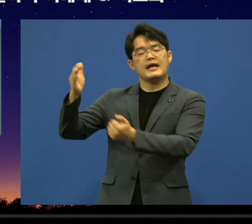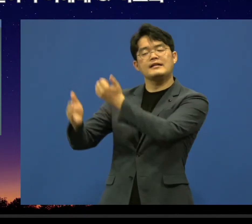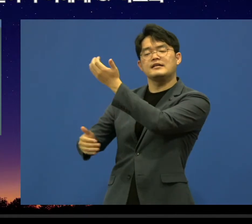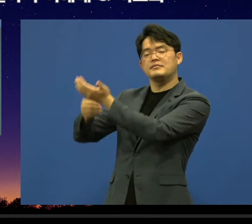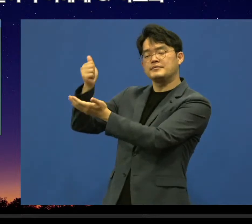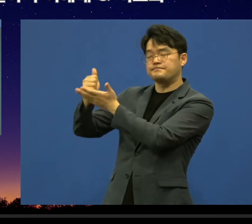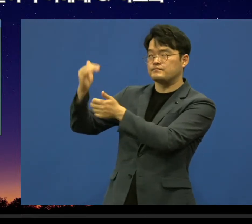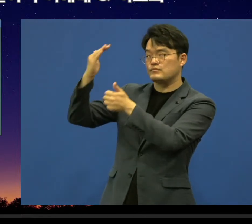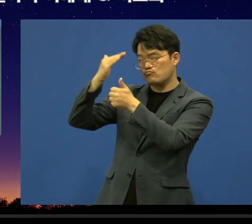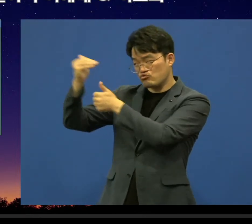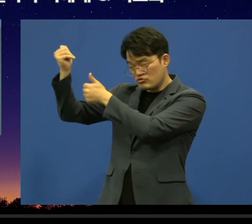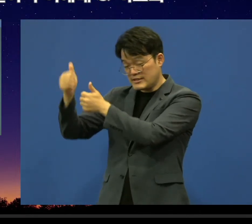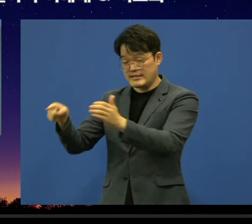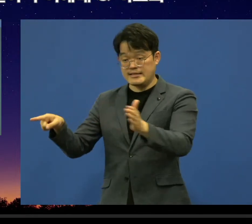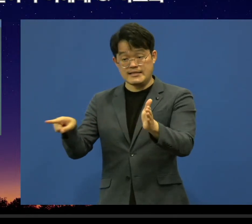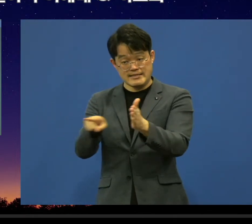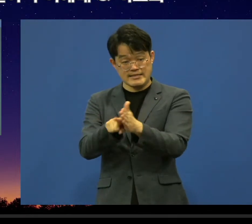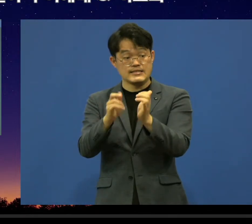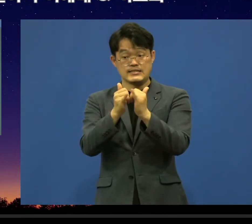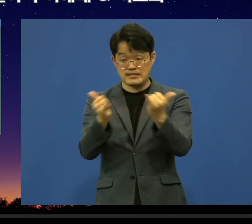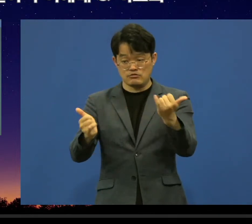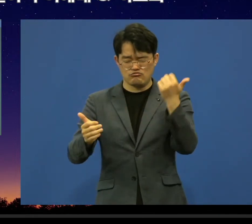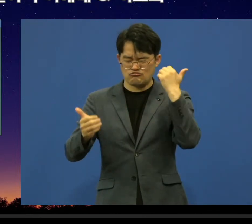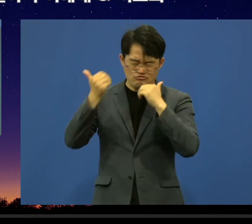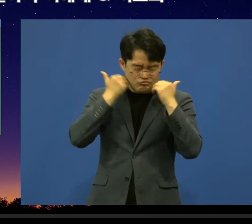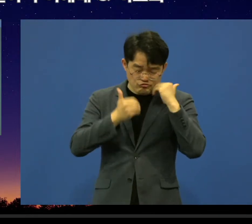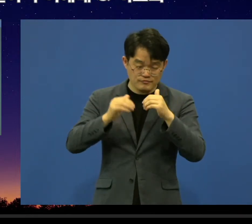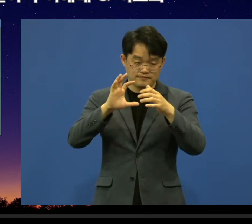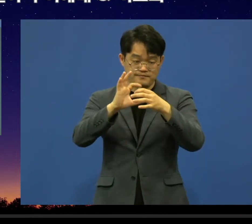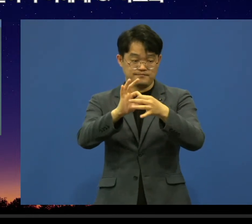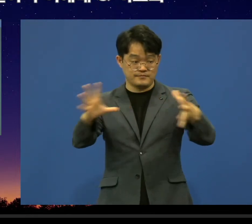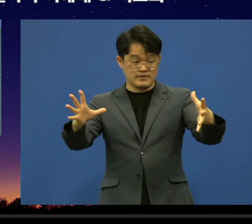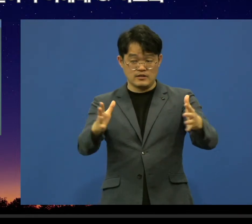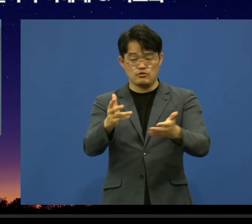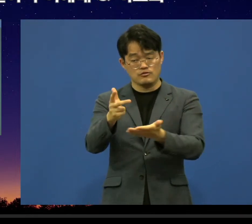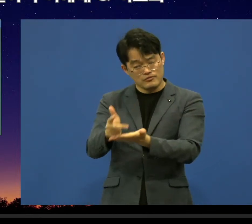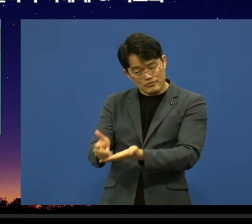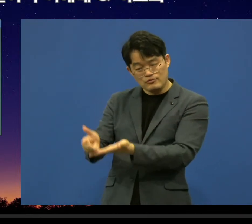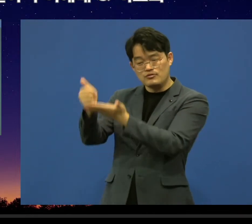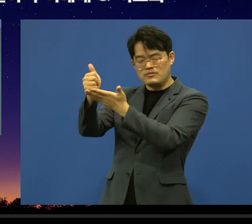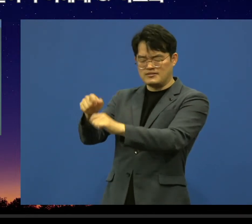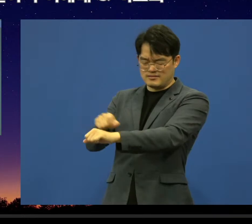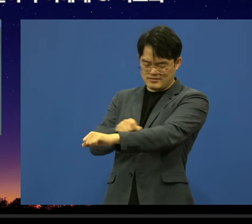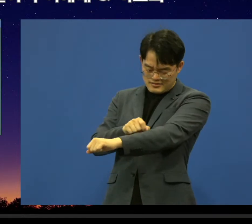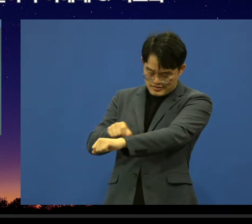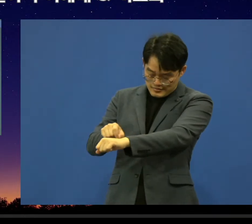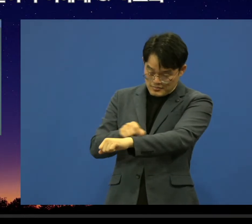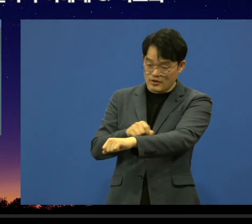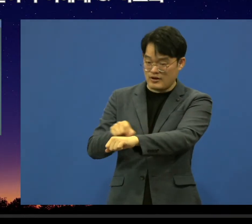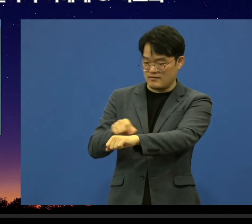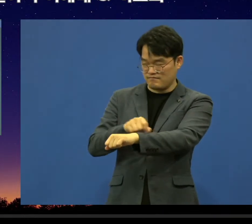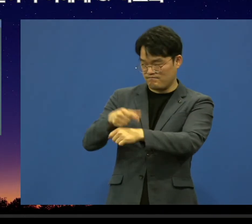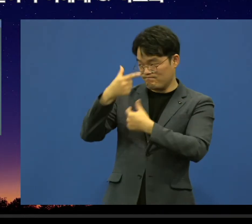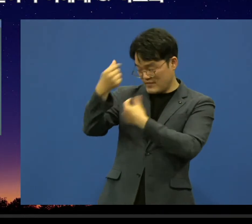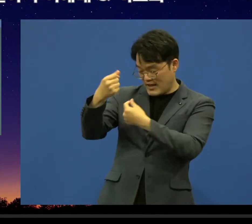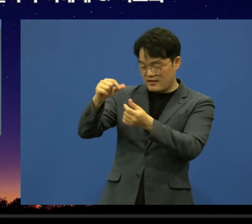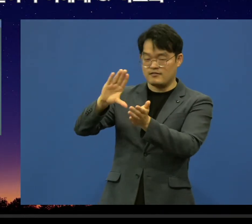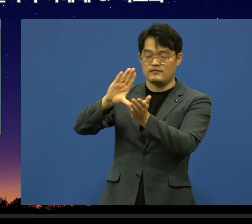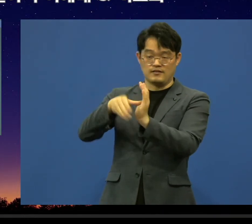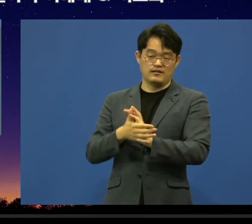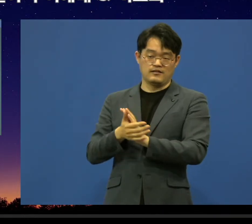부르신 신자는 누구나 예외 없이 주님의 특별한 타이밍에